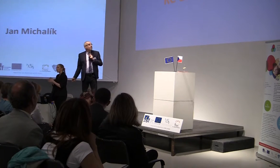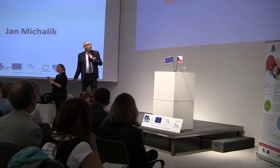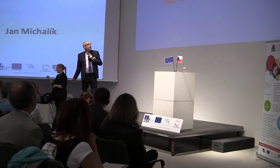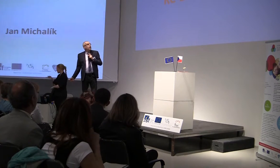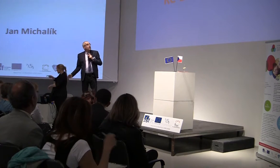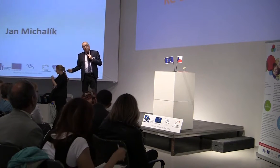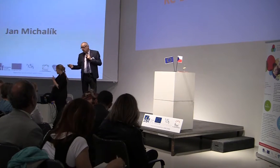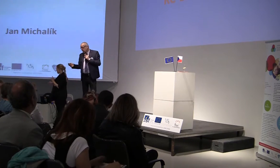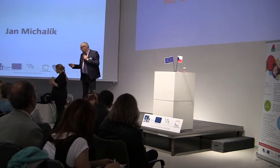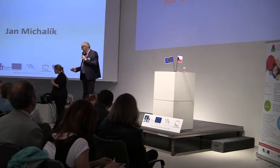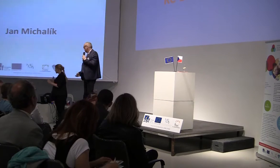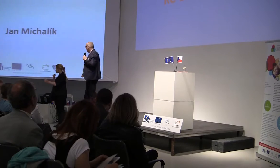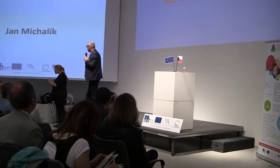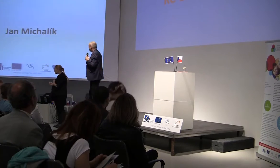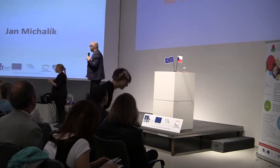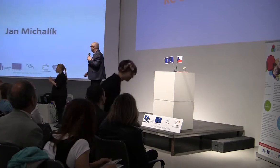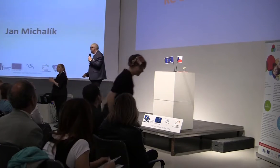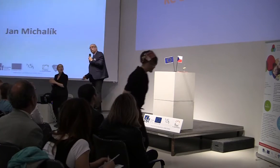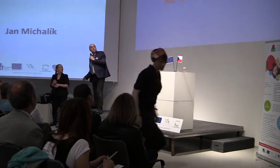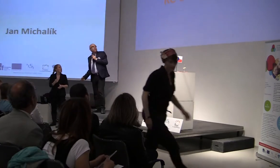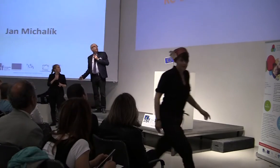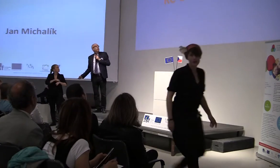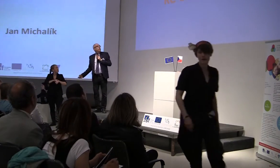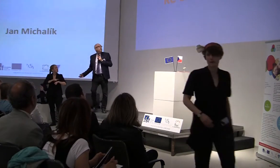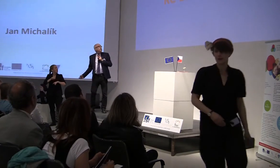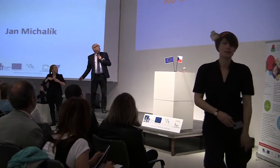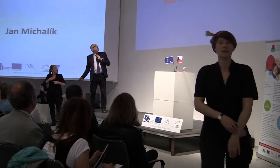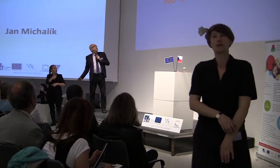valí a mě se nevalí prezentér, nevím proč.